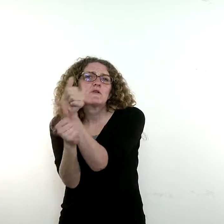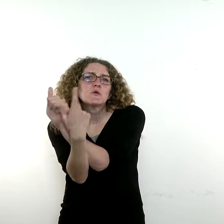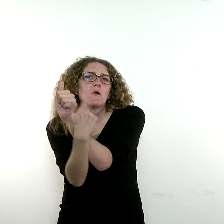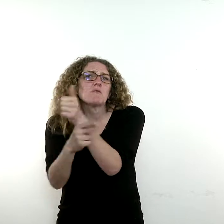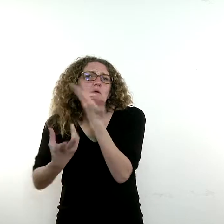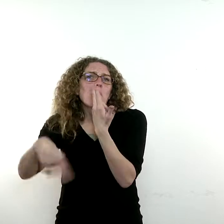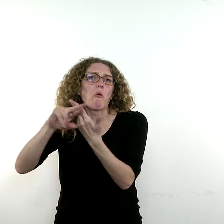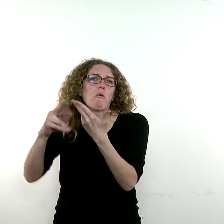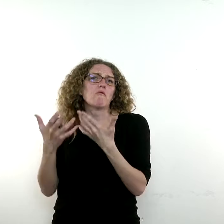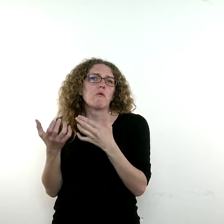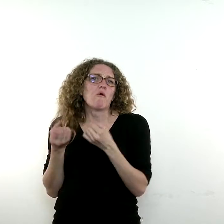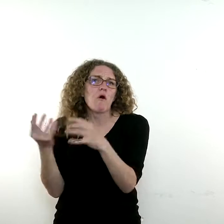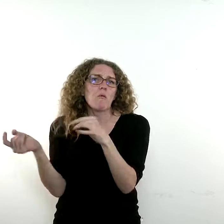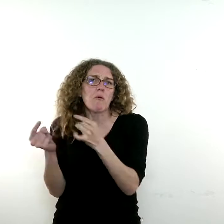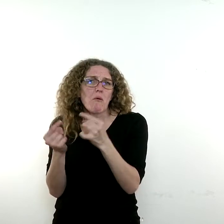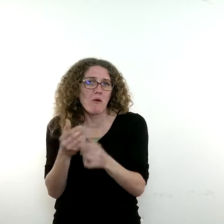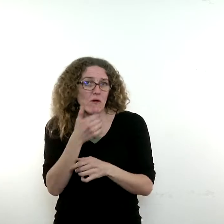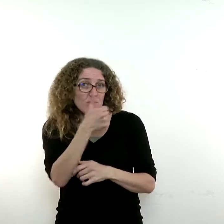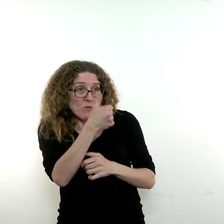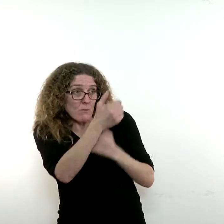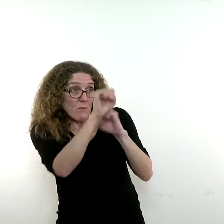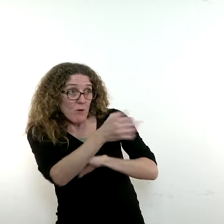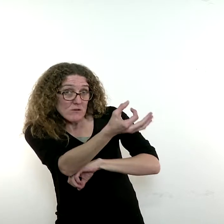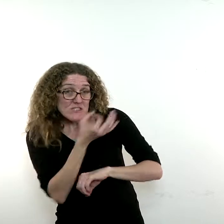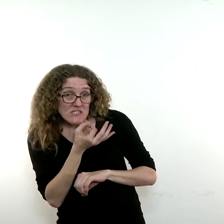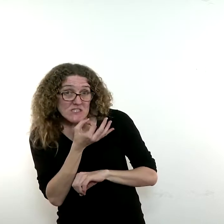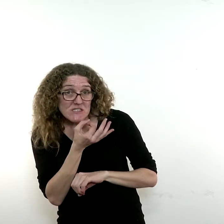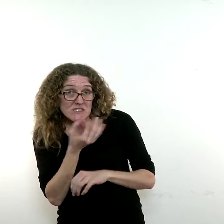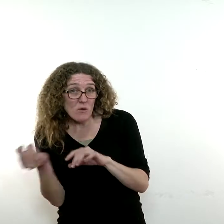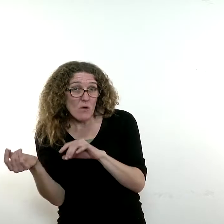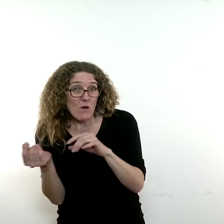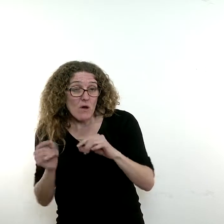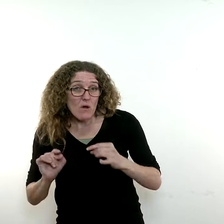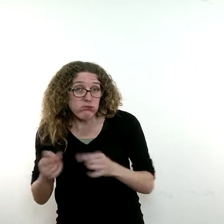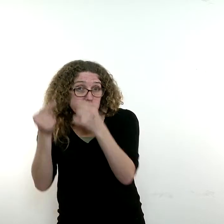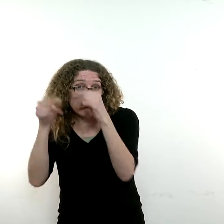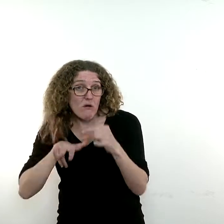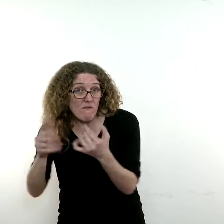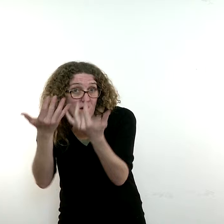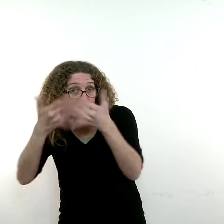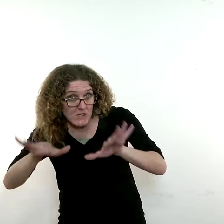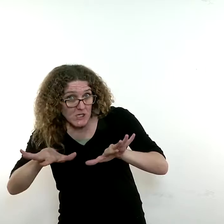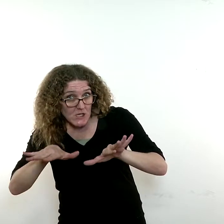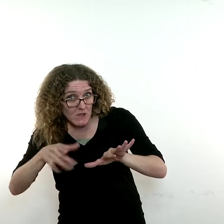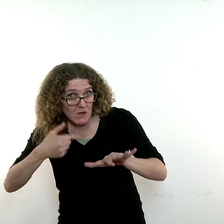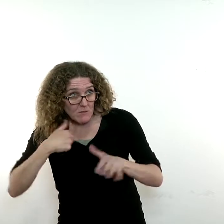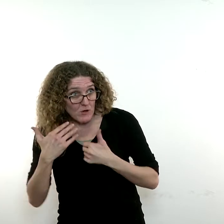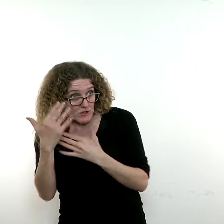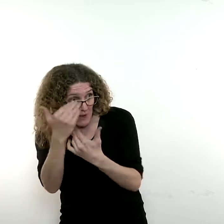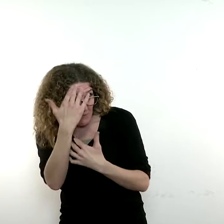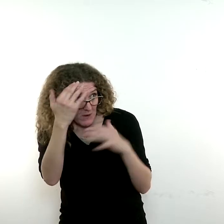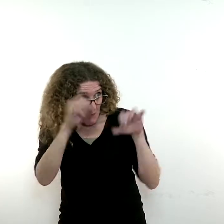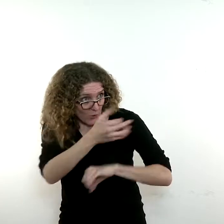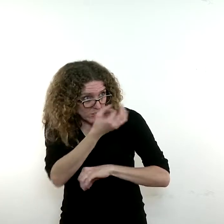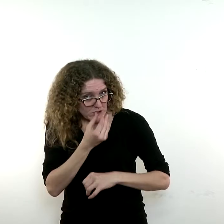est-ce que vous êtes capable de dire qu'on sort de ce conflit, ce qui est souhaitable? Voilà, aussi simplement. Si vous êtes capable de le dire, c'est une très